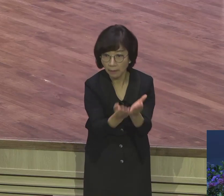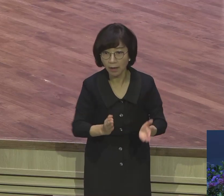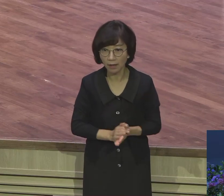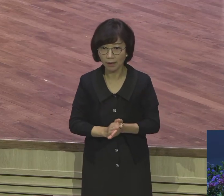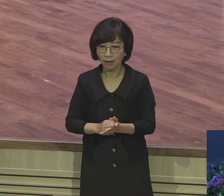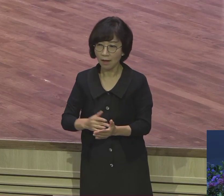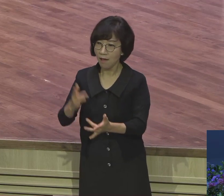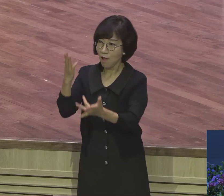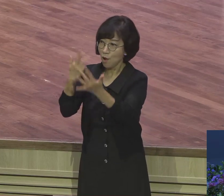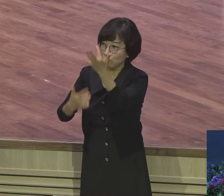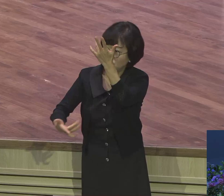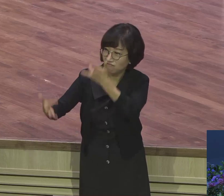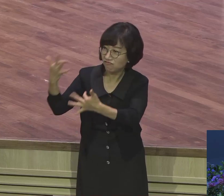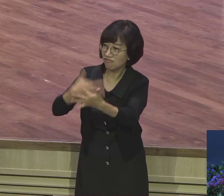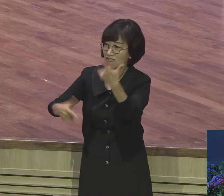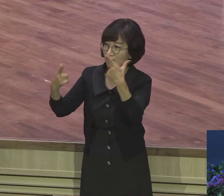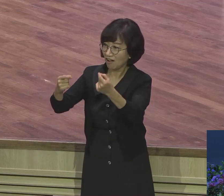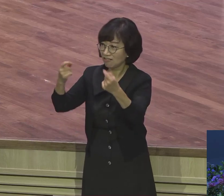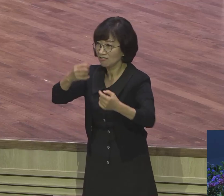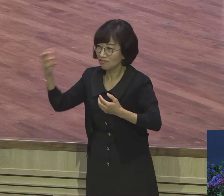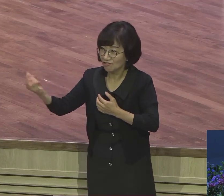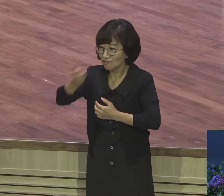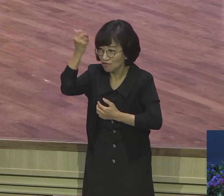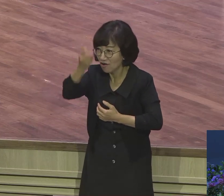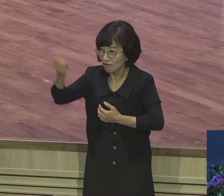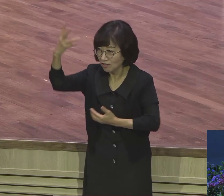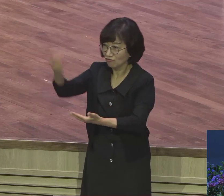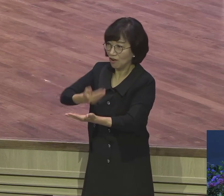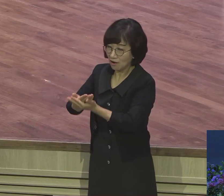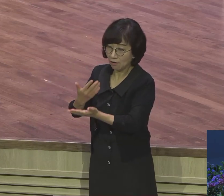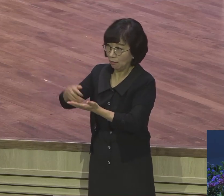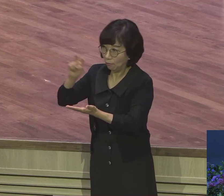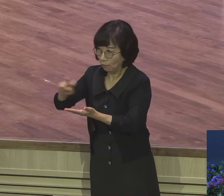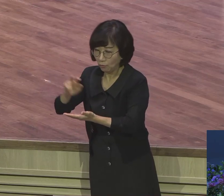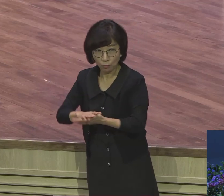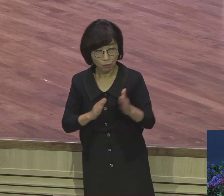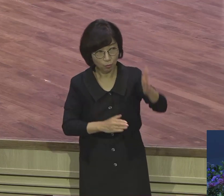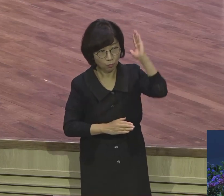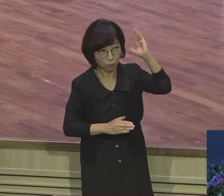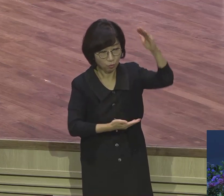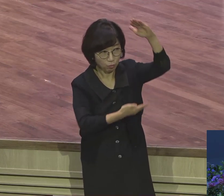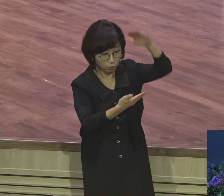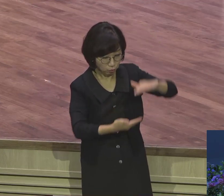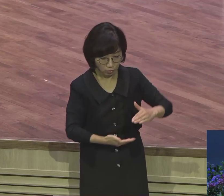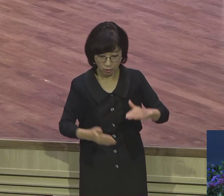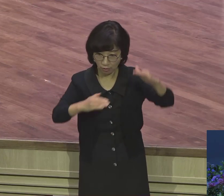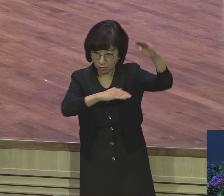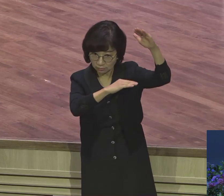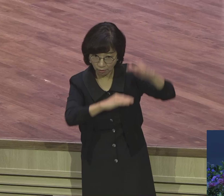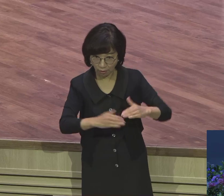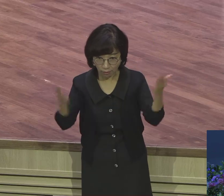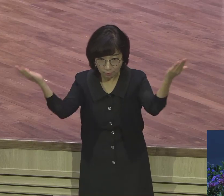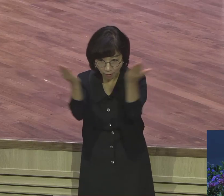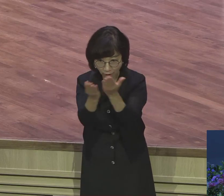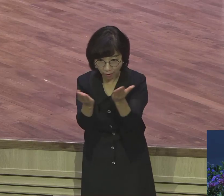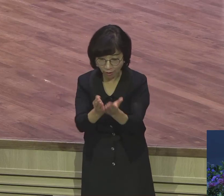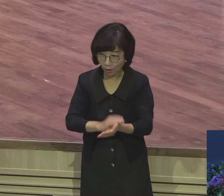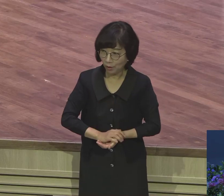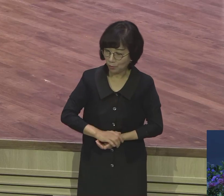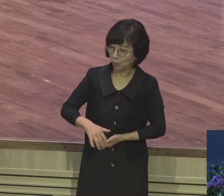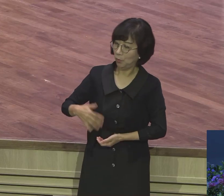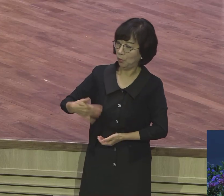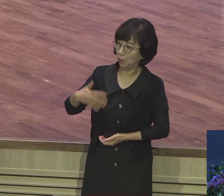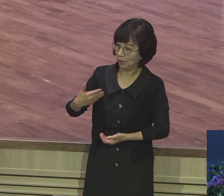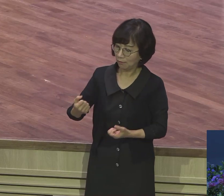성령 아니에요. 가슴이 불같아야지. 아멘 불같은 성령 불같은 성령 묵상을 좀 해보세요.